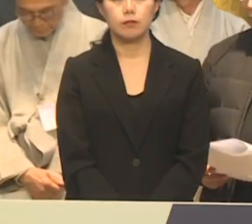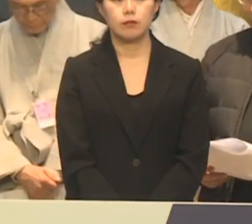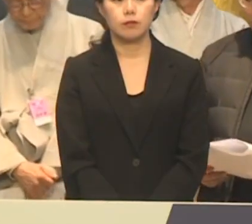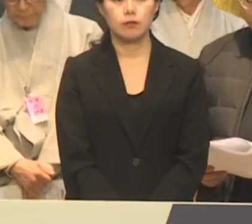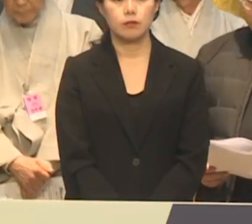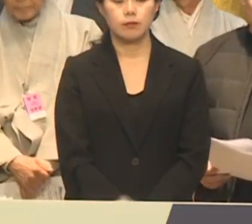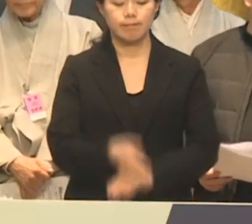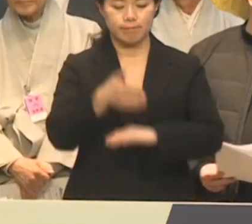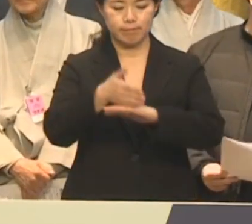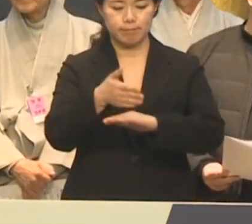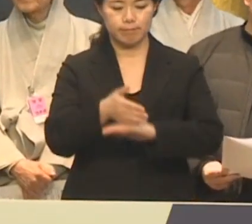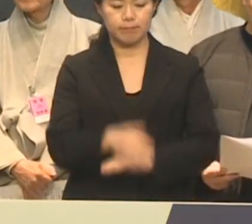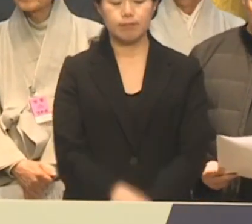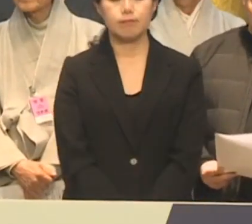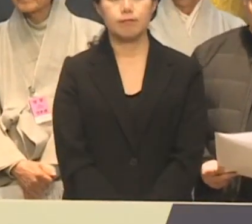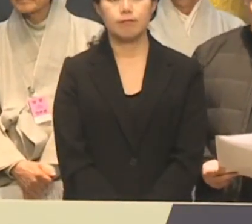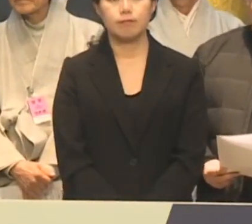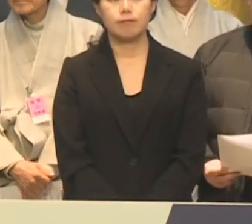예, 고맙습니다.